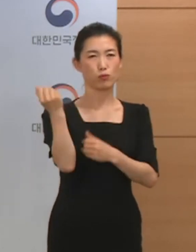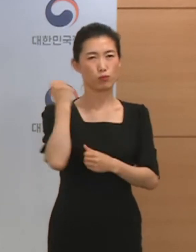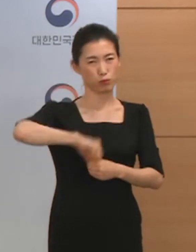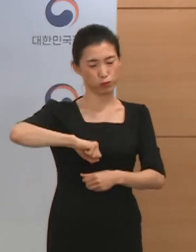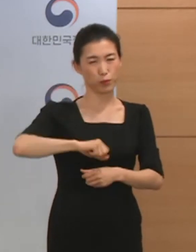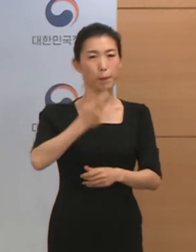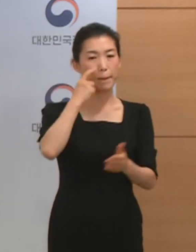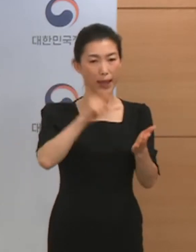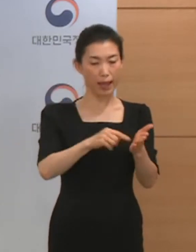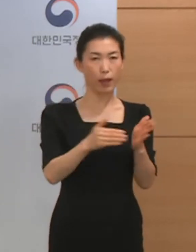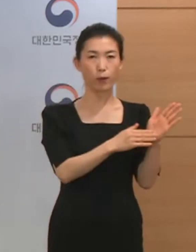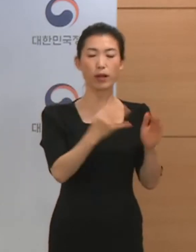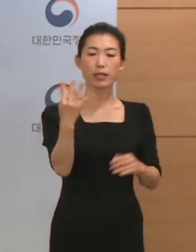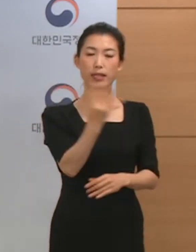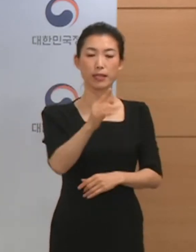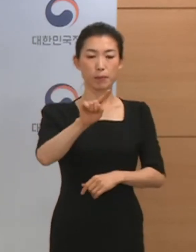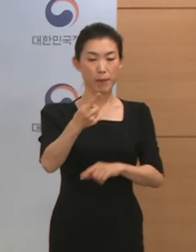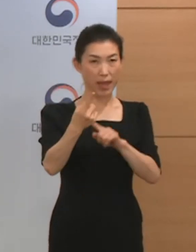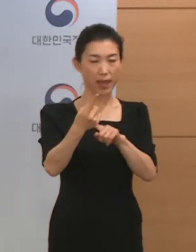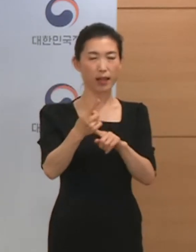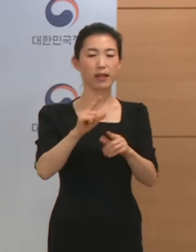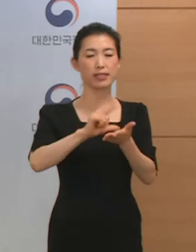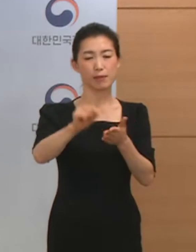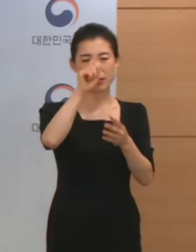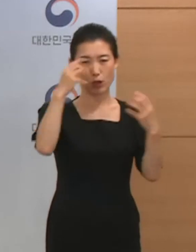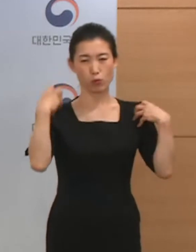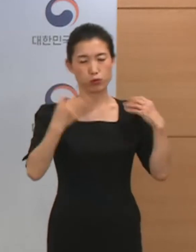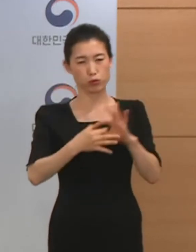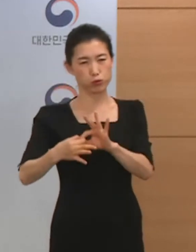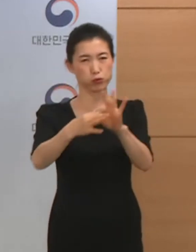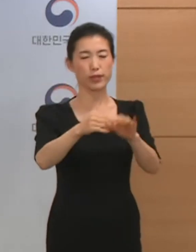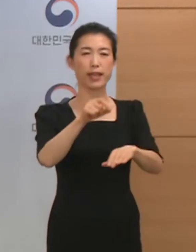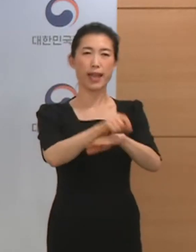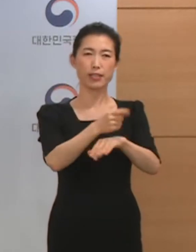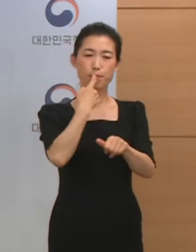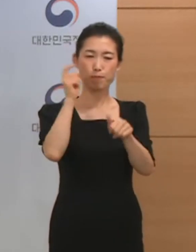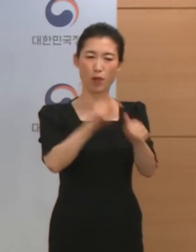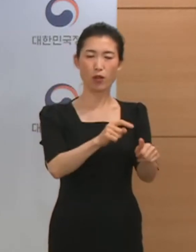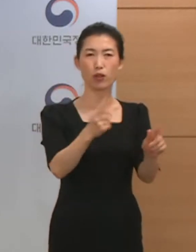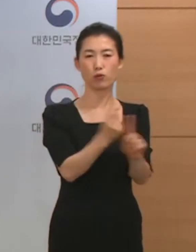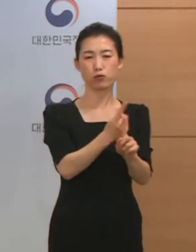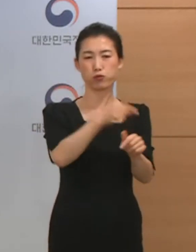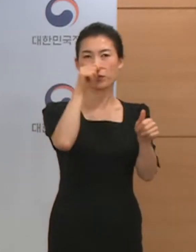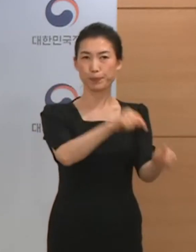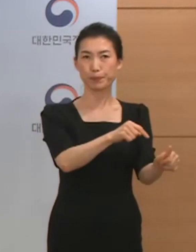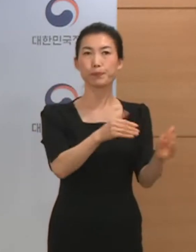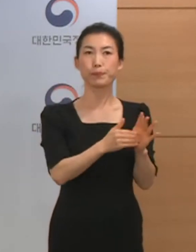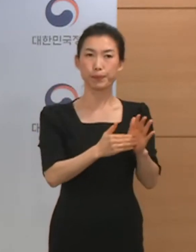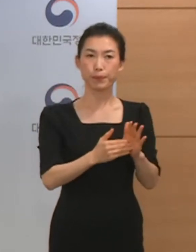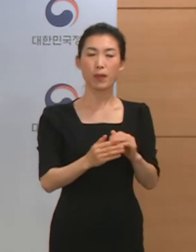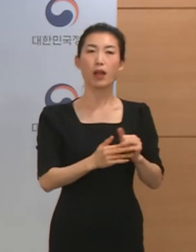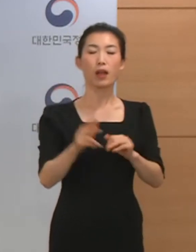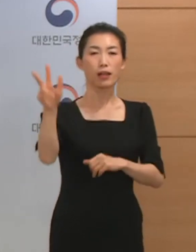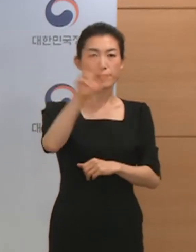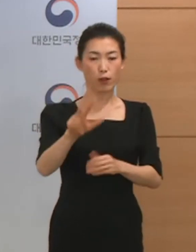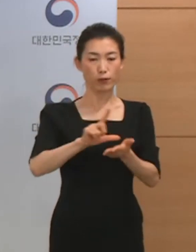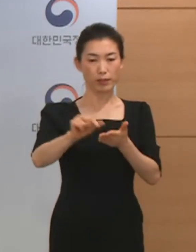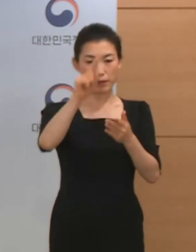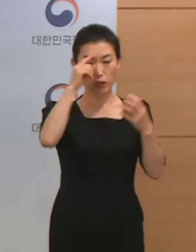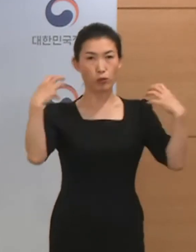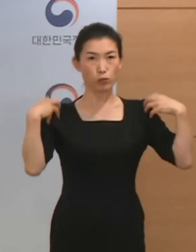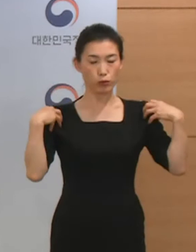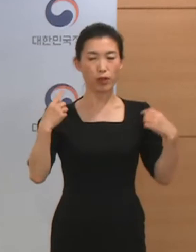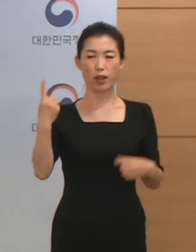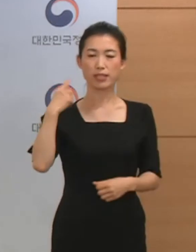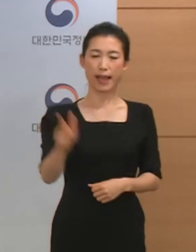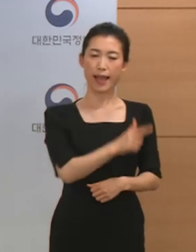적발하였고 4,100여 건은 지자체를 통해 행정조치를 취하였습니다. 전국의 지자체에서는 어제